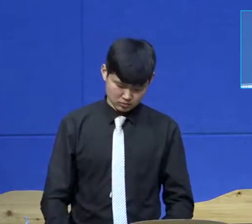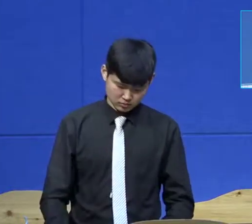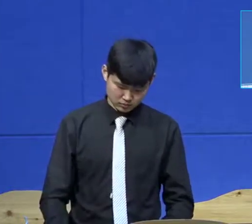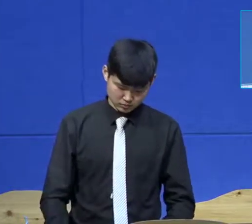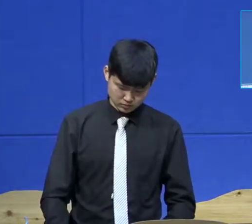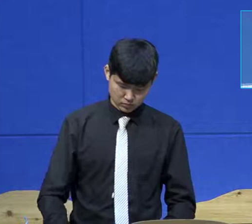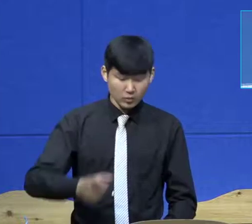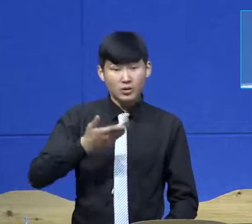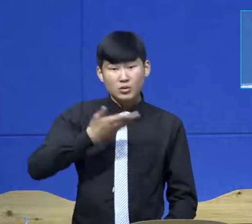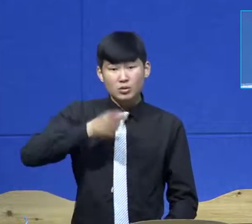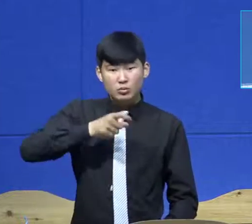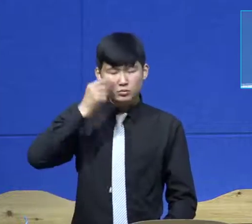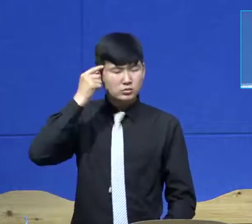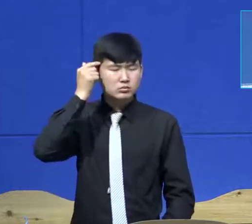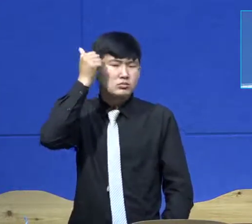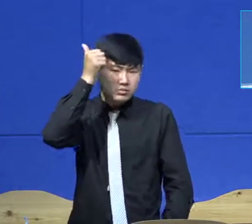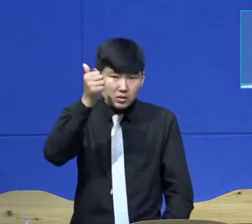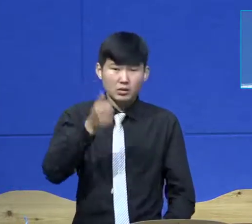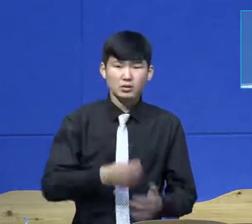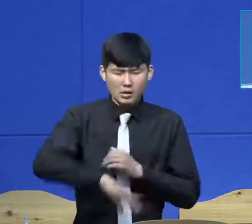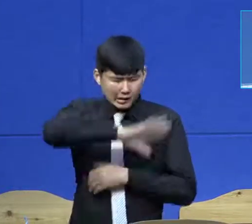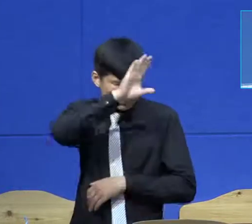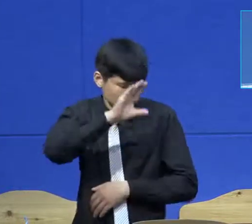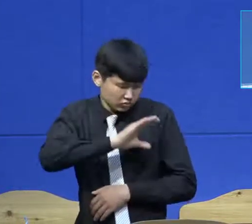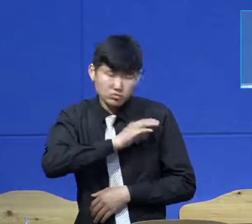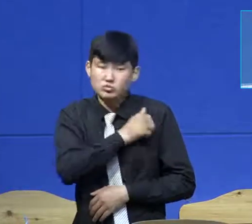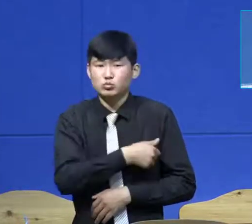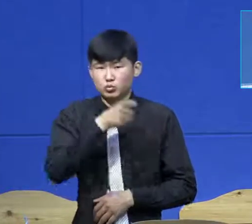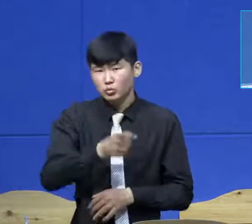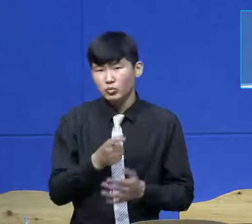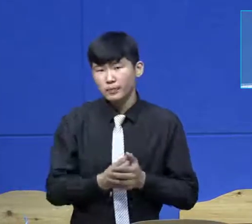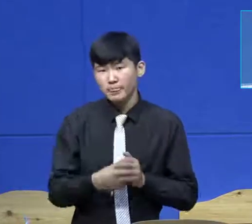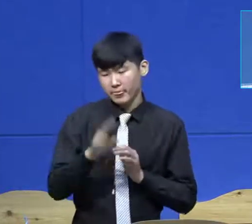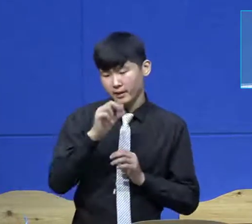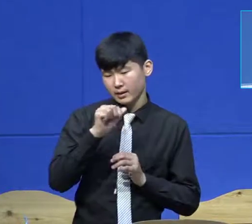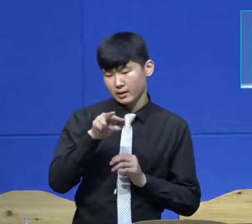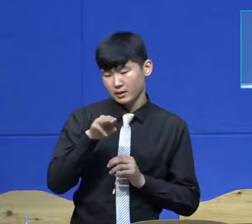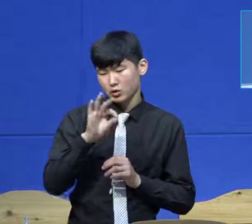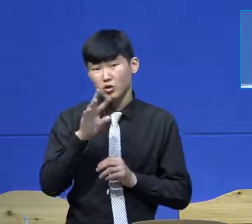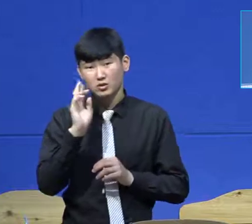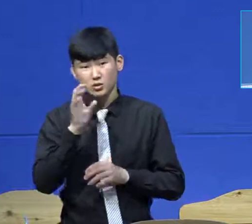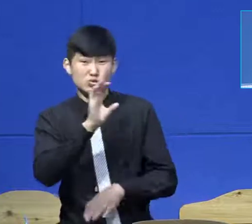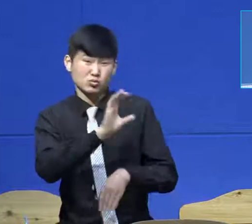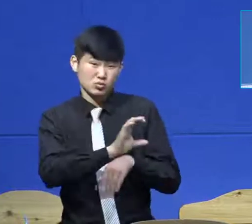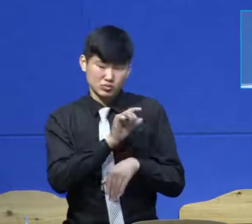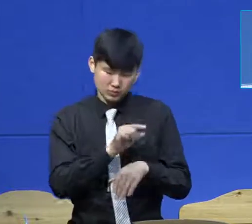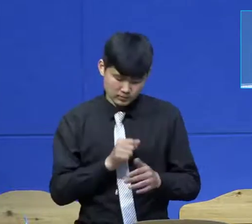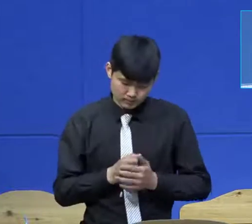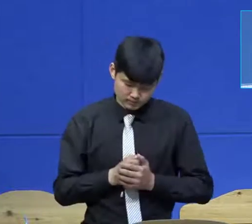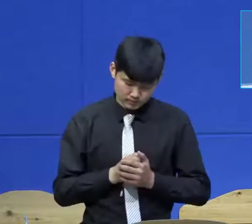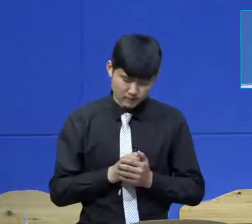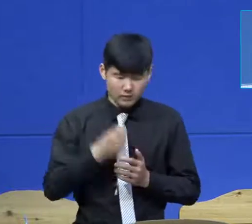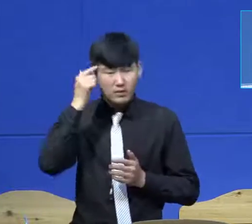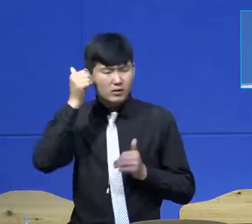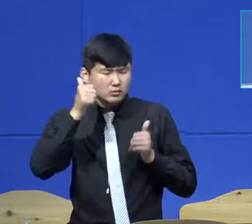Энэ хүн толгой сайтай хүн. Халуун сэтгэлтэй хүн. Католикч сүмийн